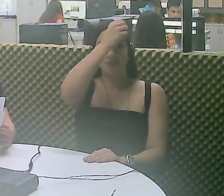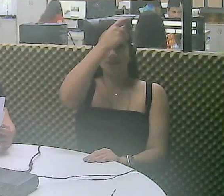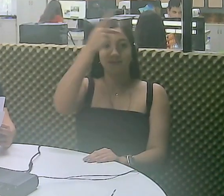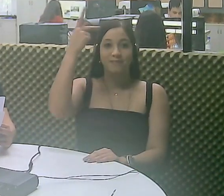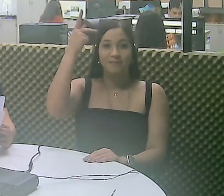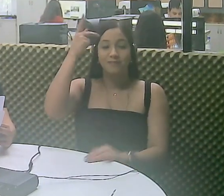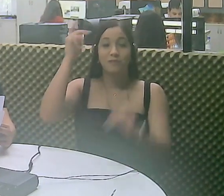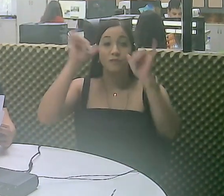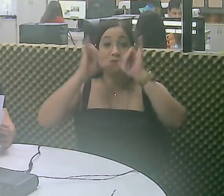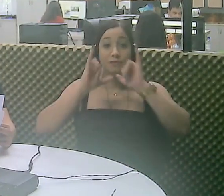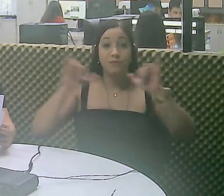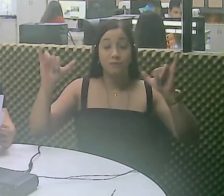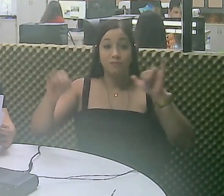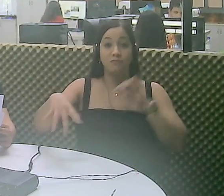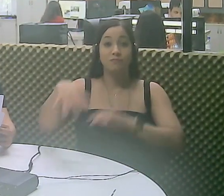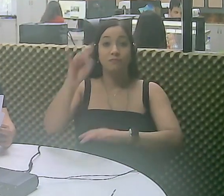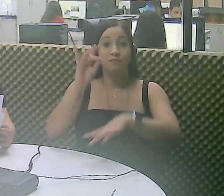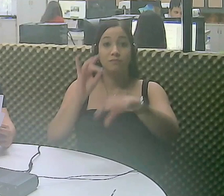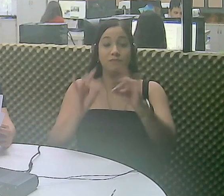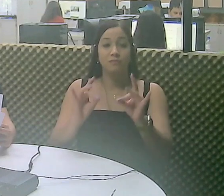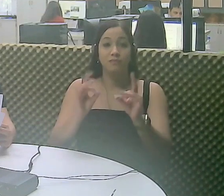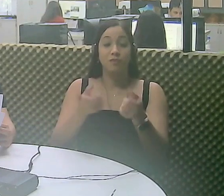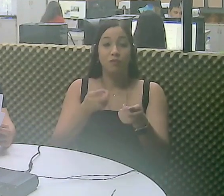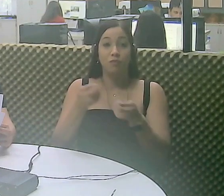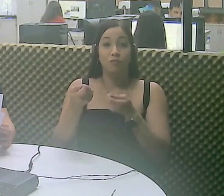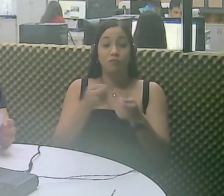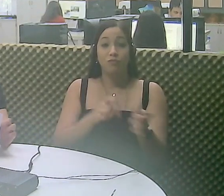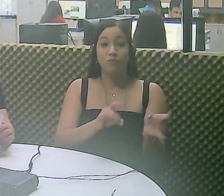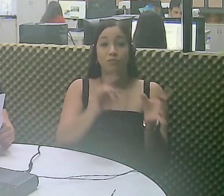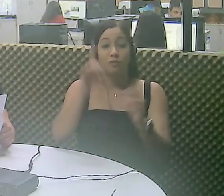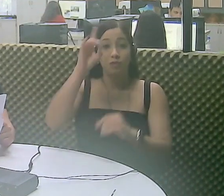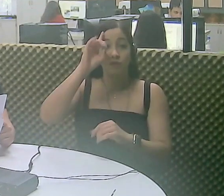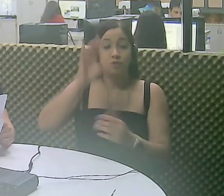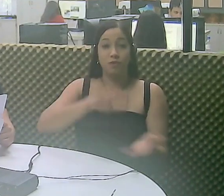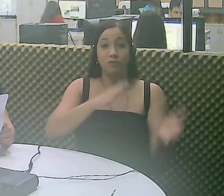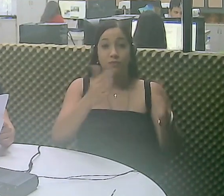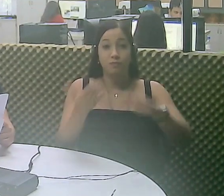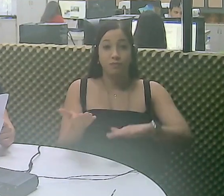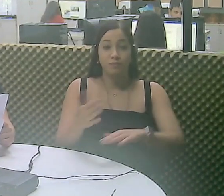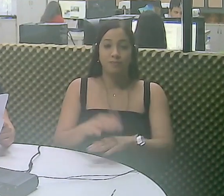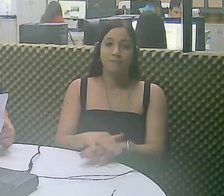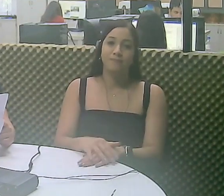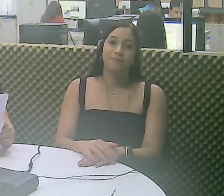Prefeitura divulga selecionados para comercialização no Dia de Finados.